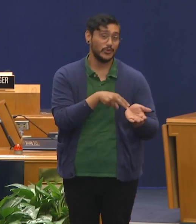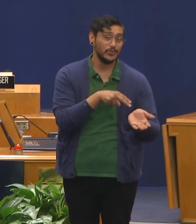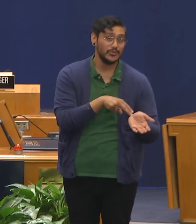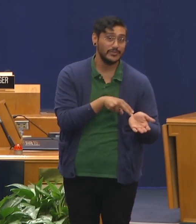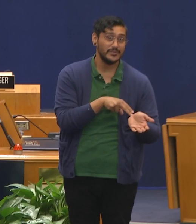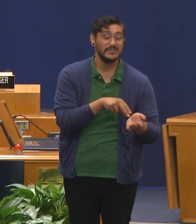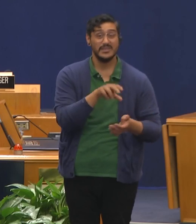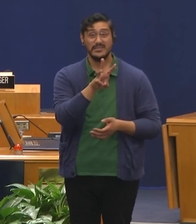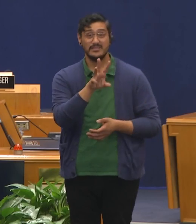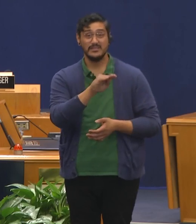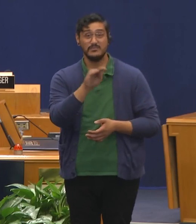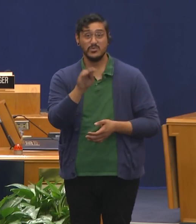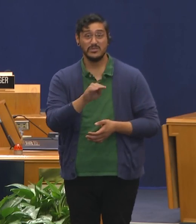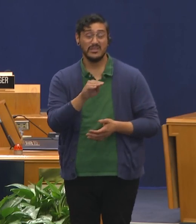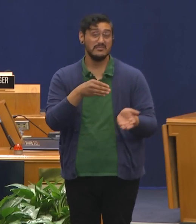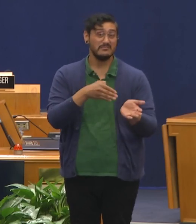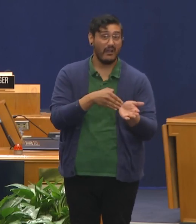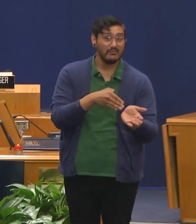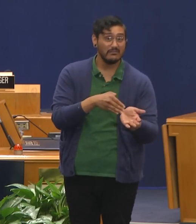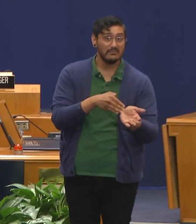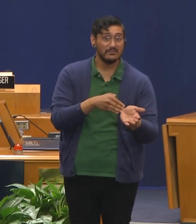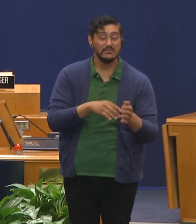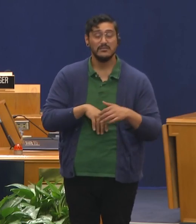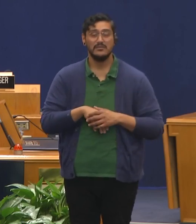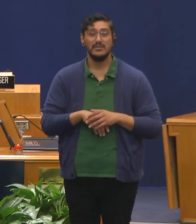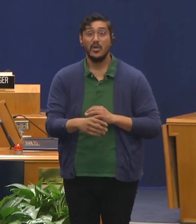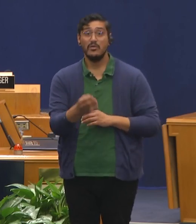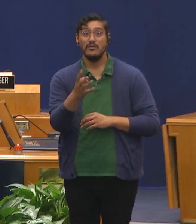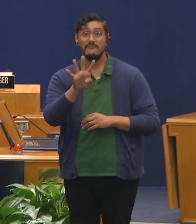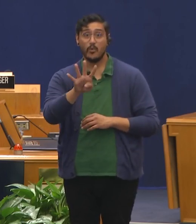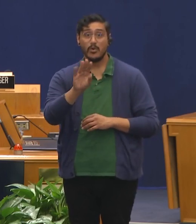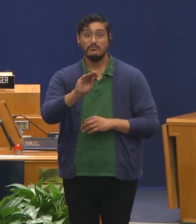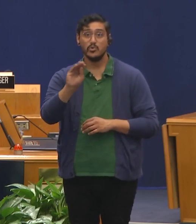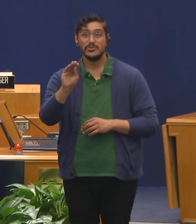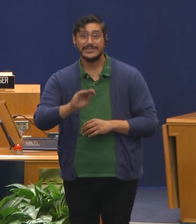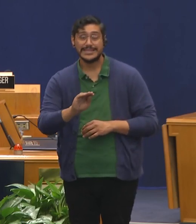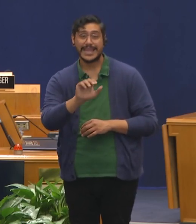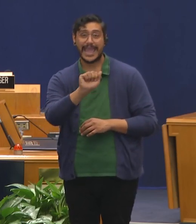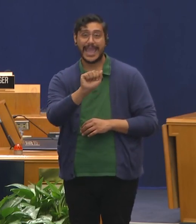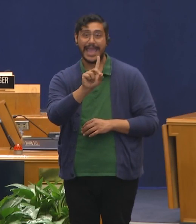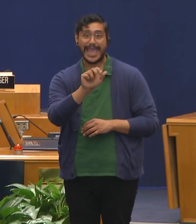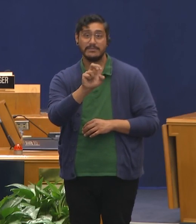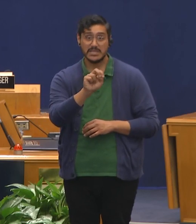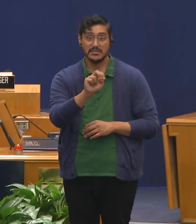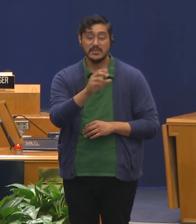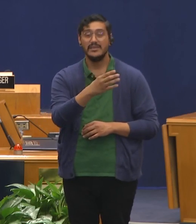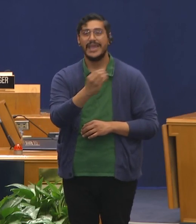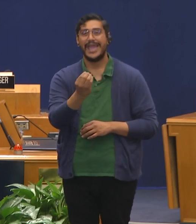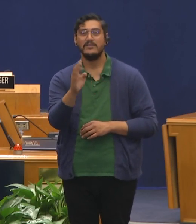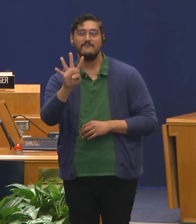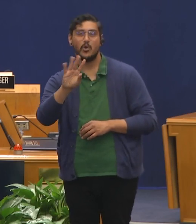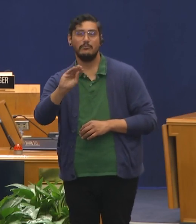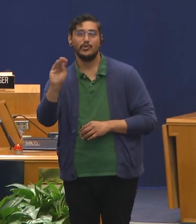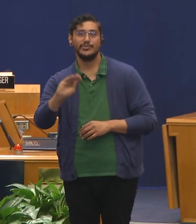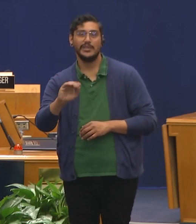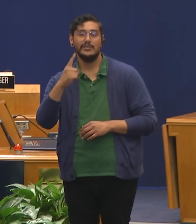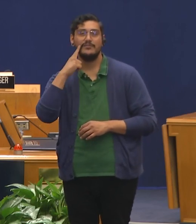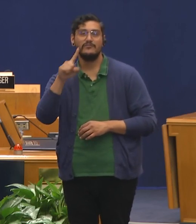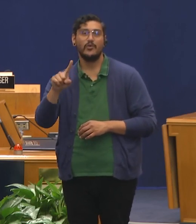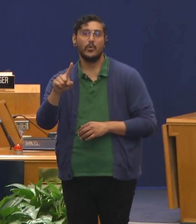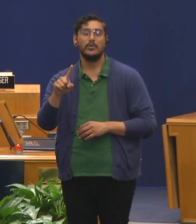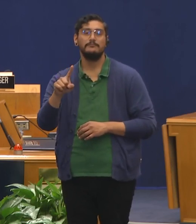el 6% a médicos, el 4% a administradores y 4% a servicios que